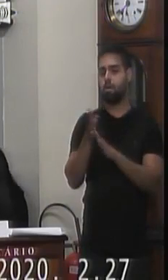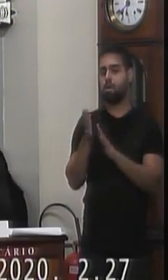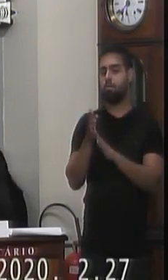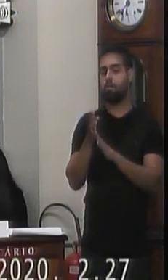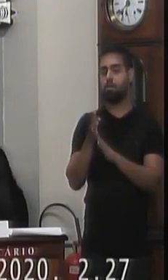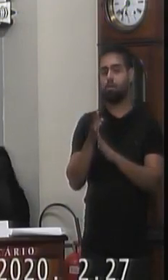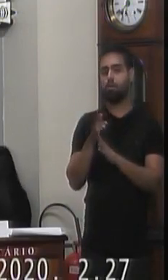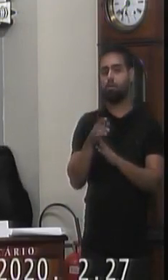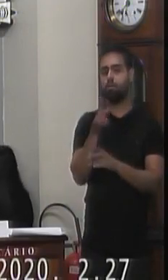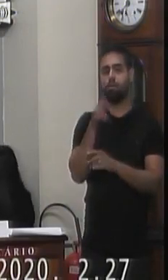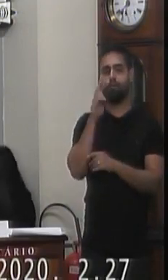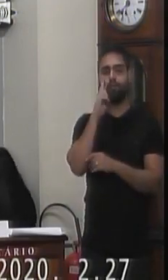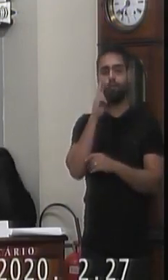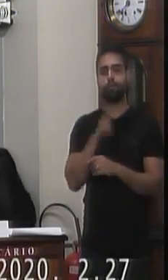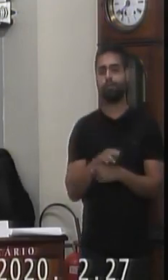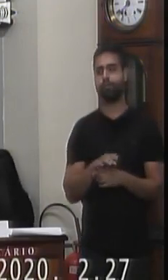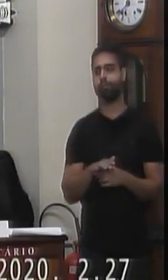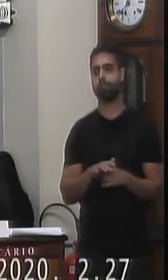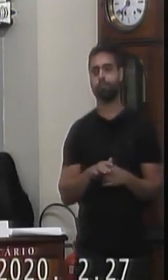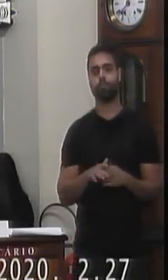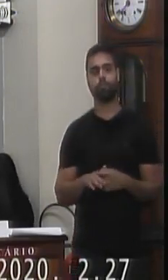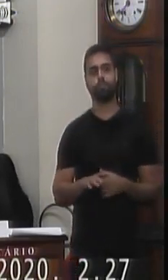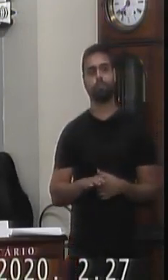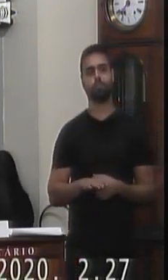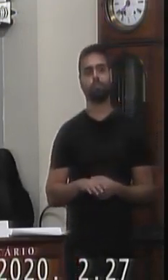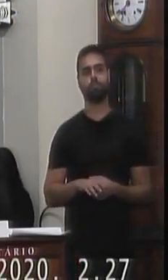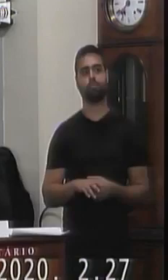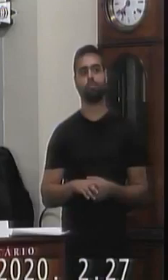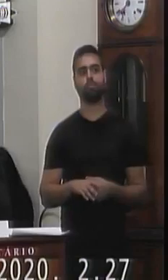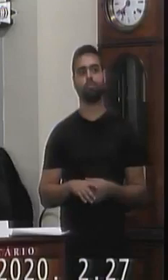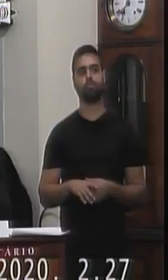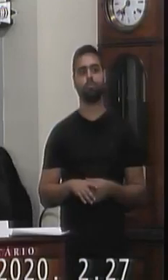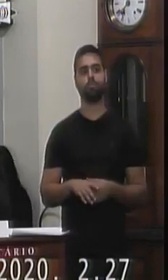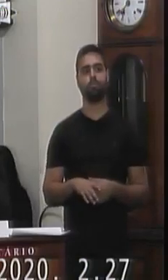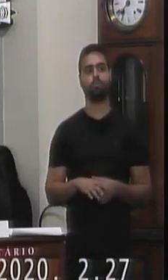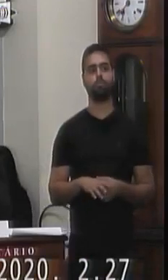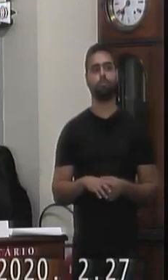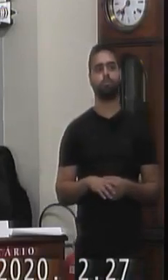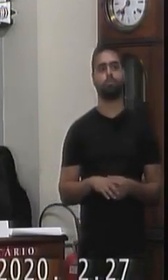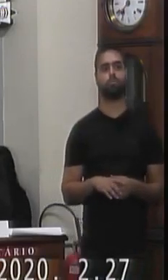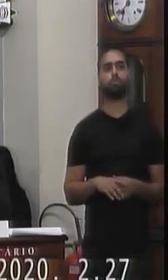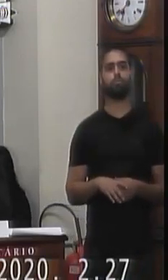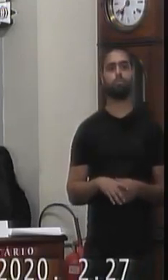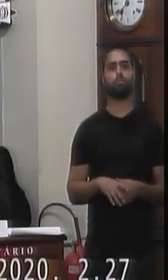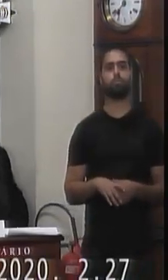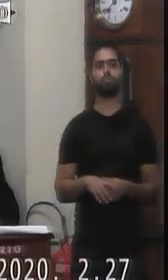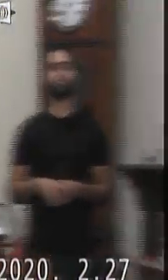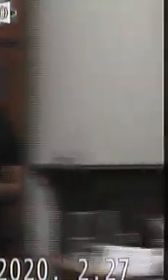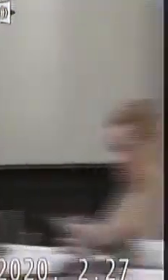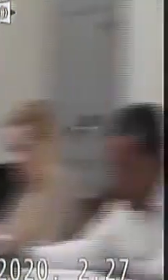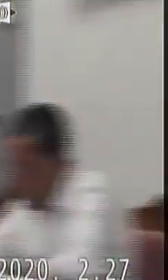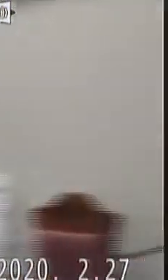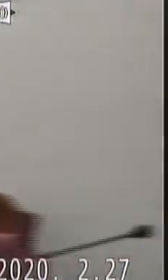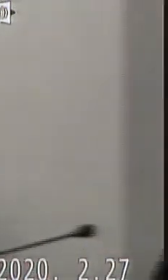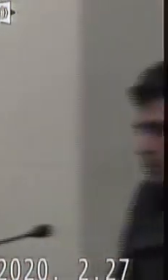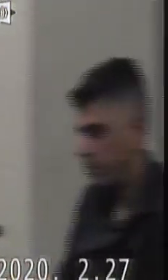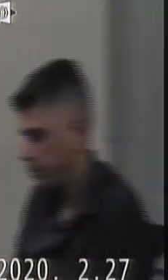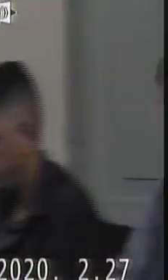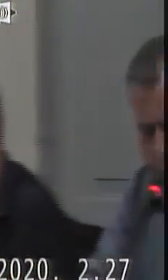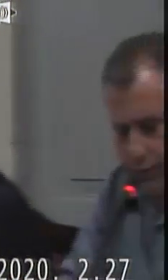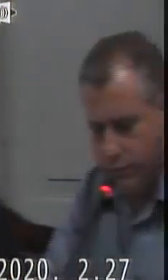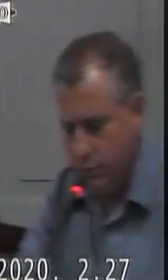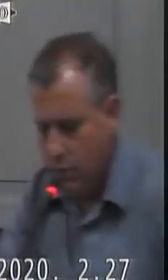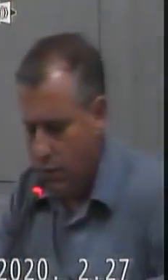vereador professor Rafael de Oliveira Tavares. Próximo vereador a fazer uso da tribuna, vereador Marcelo de Santos Abel. Boa noite, presidente. Eu não vou fazer uso